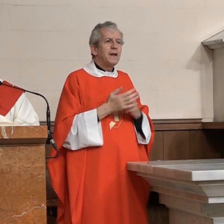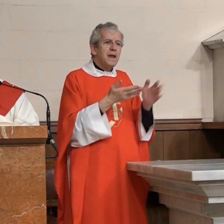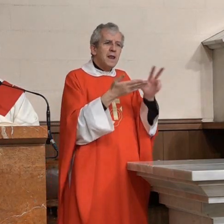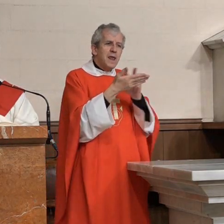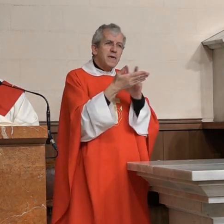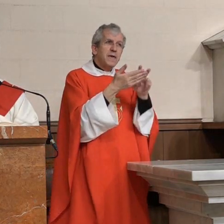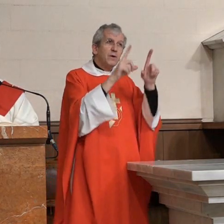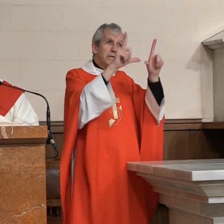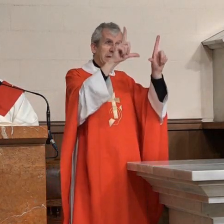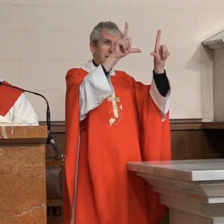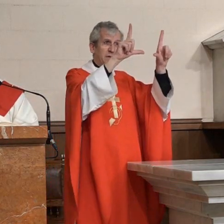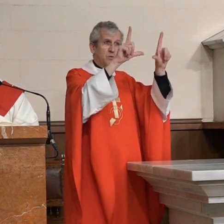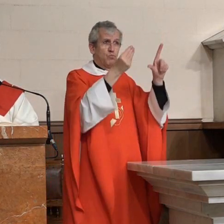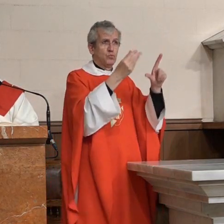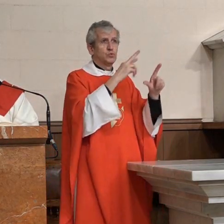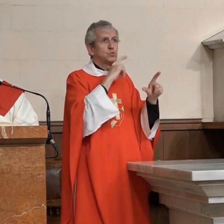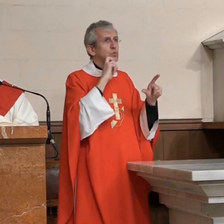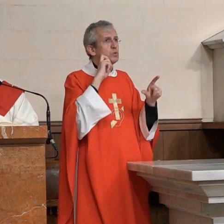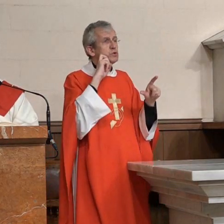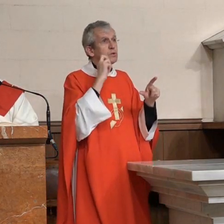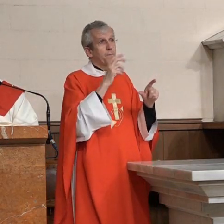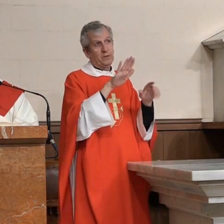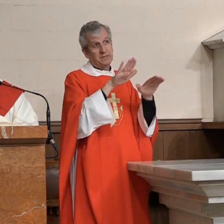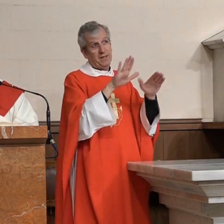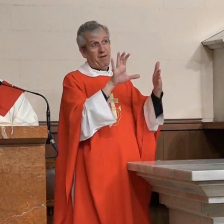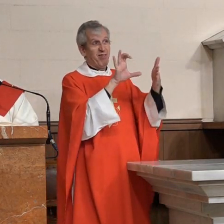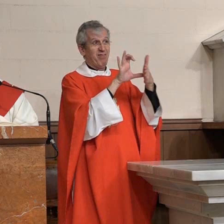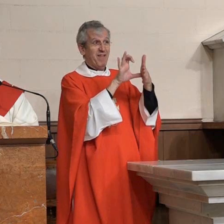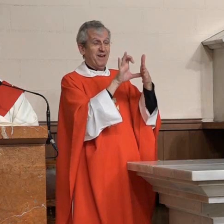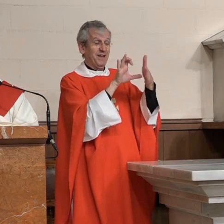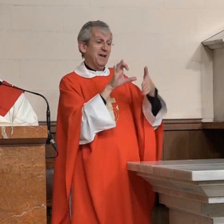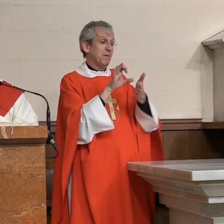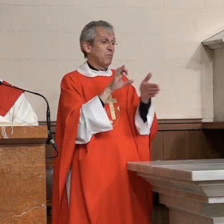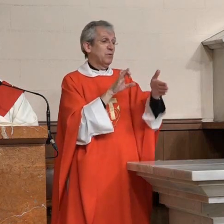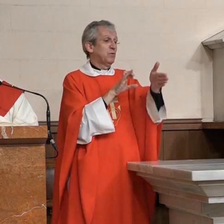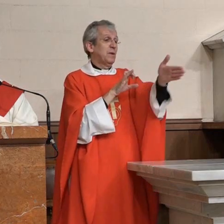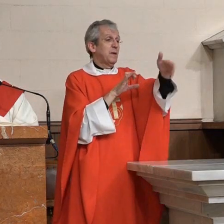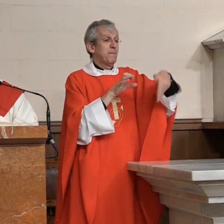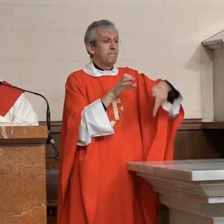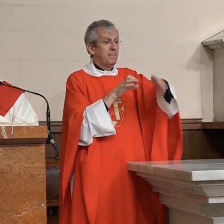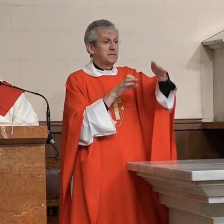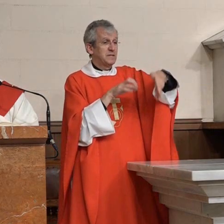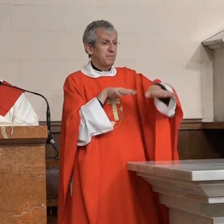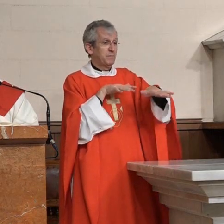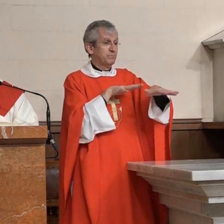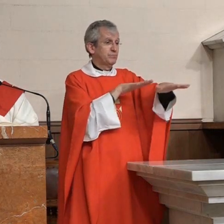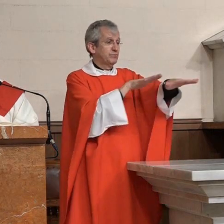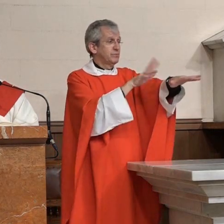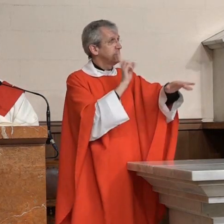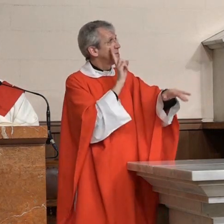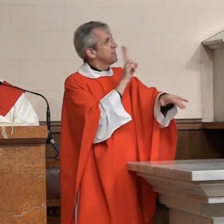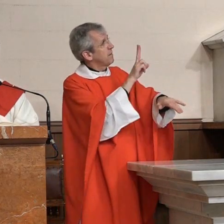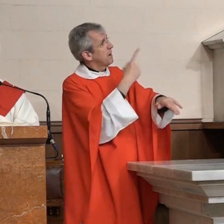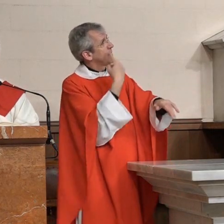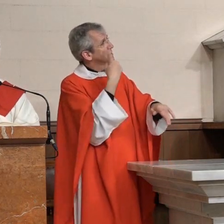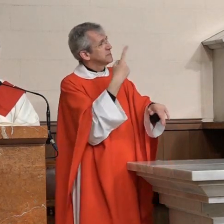Leyeron el letrero muchos judíos porque estaba cerca el lugar donde crucificaron a Jesús, y estaba